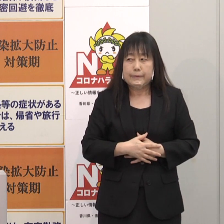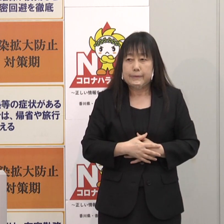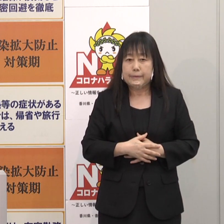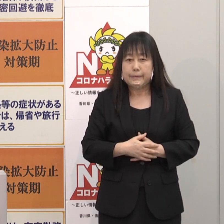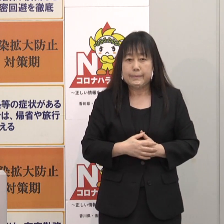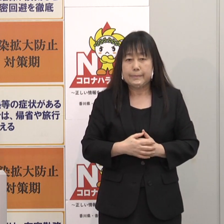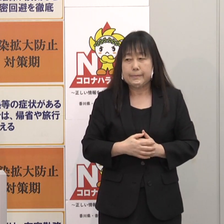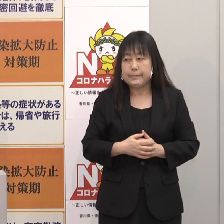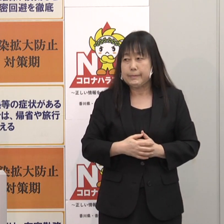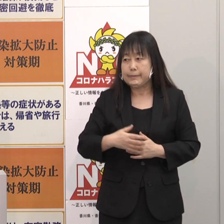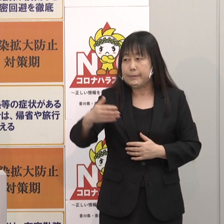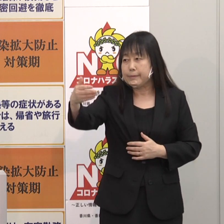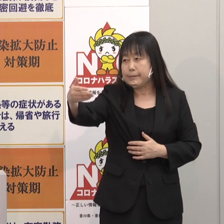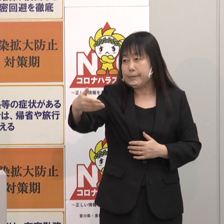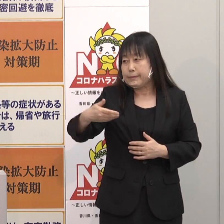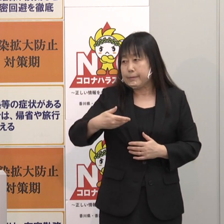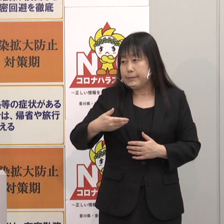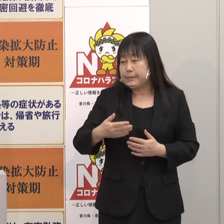どうぞ。